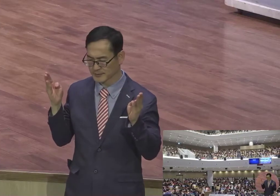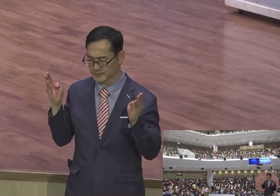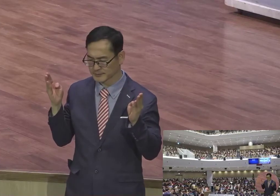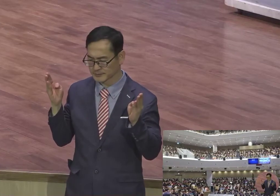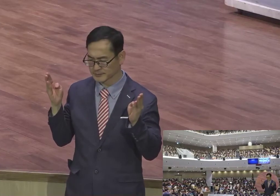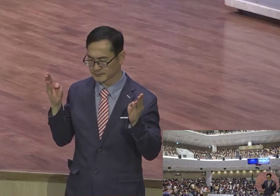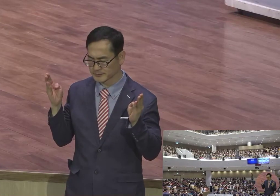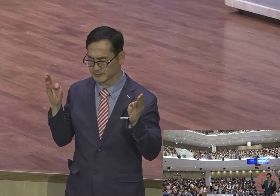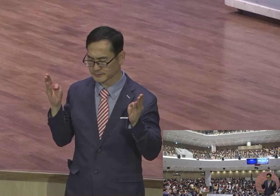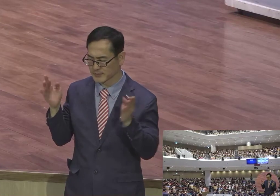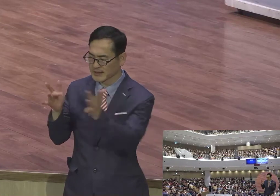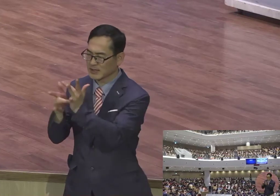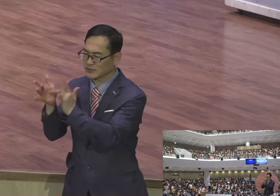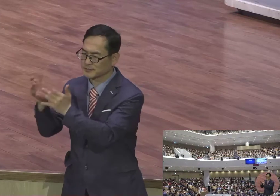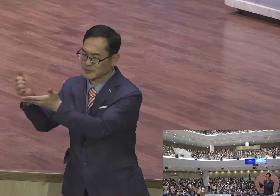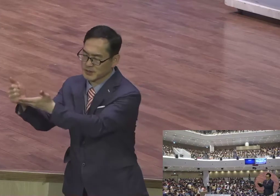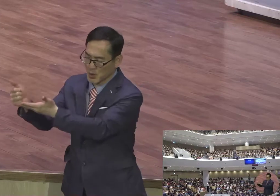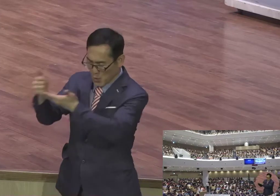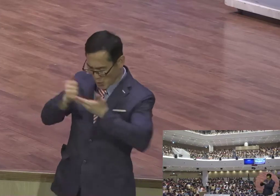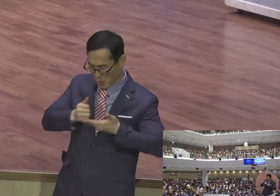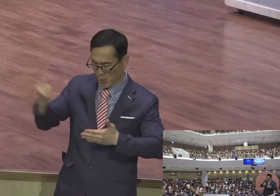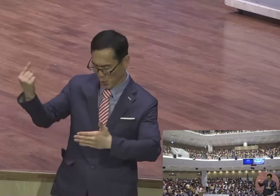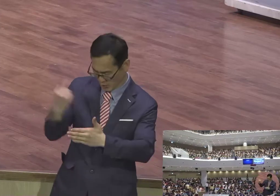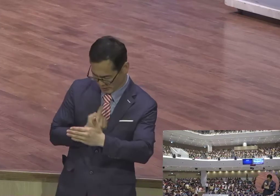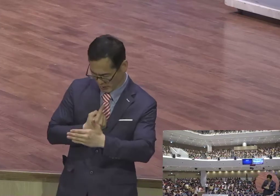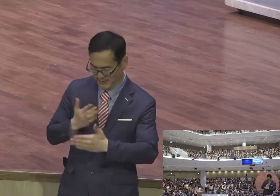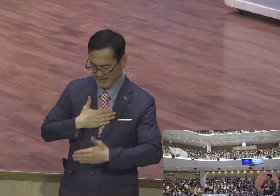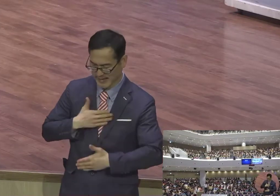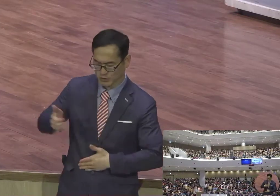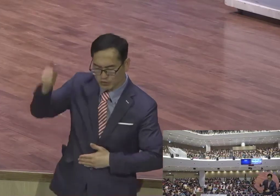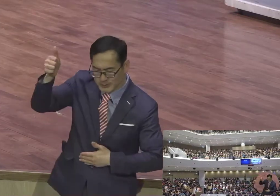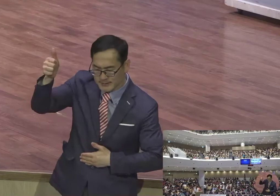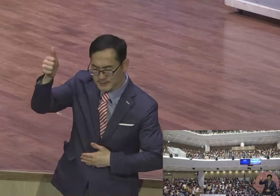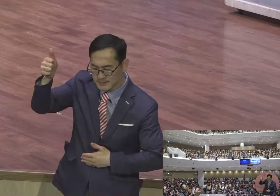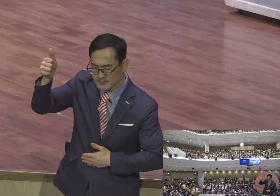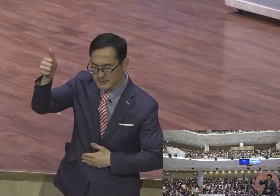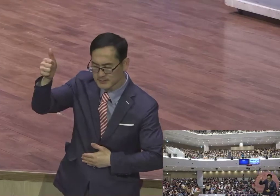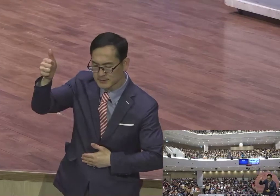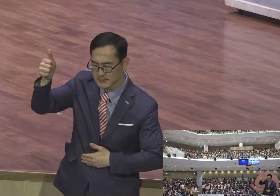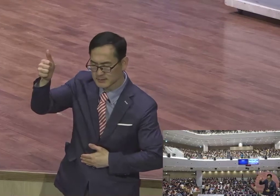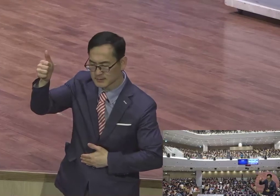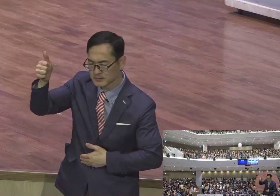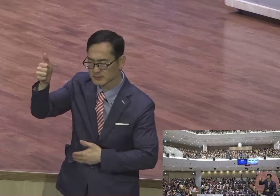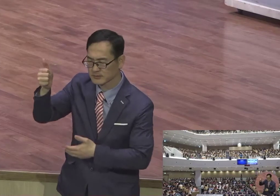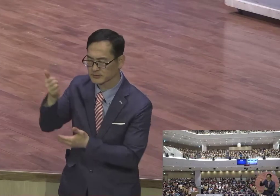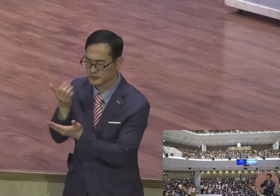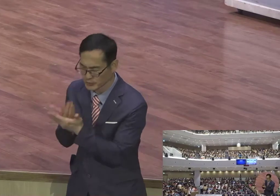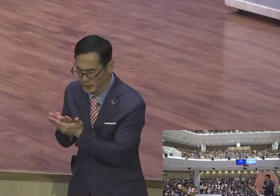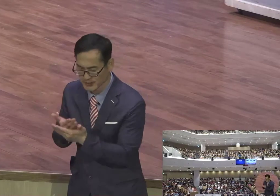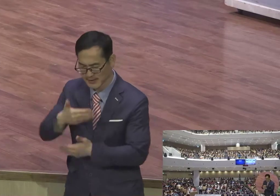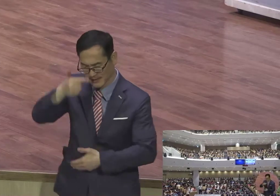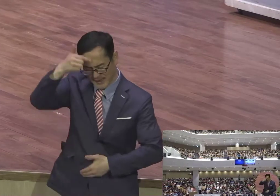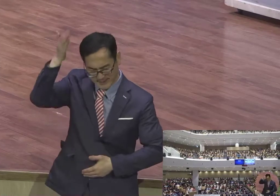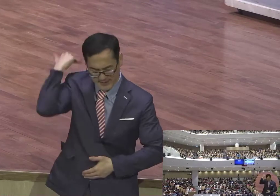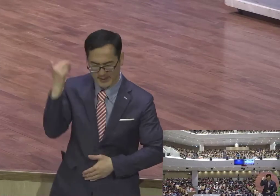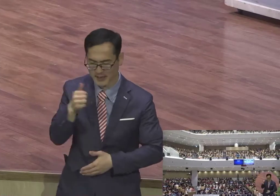내 안에 들어오셔서 나의 주인이 되어주세요 제의 과거의 지은 죄